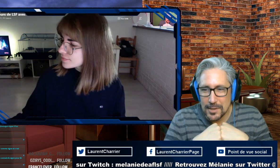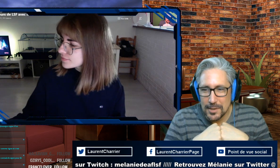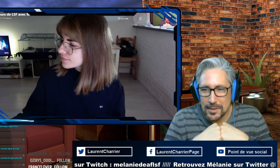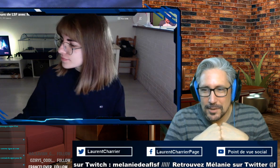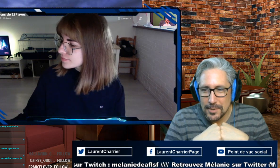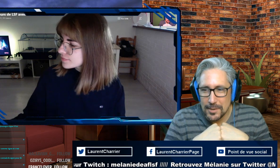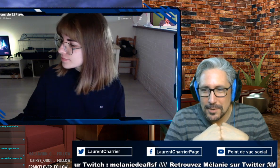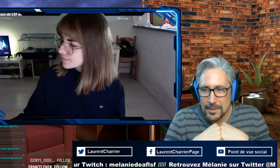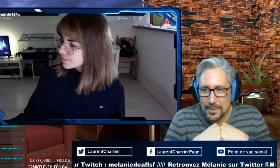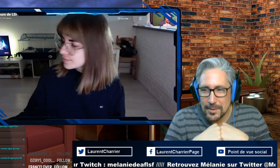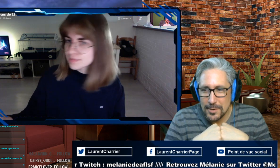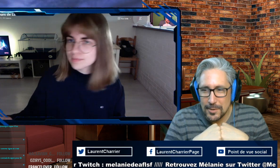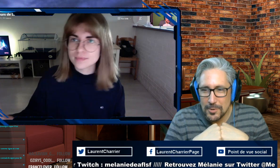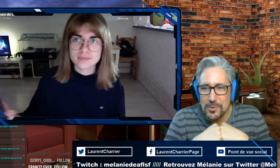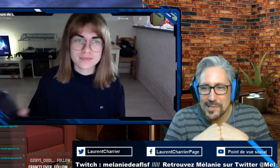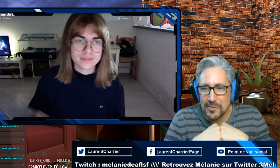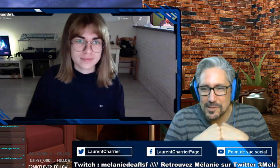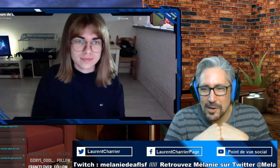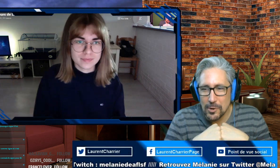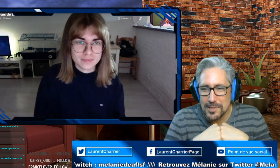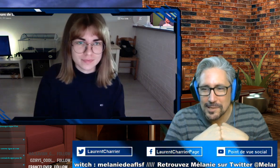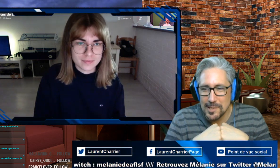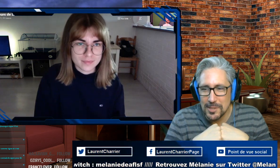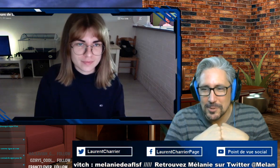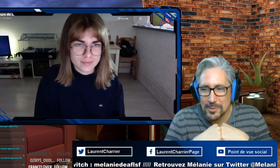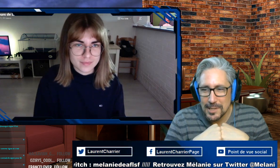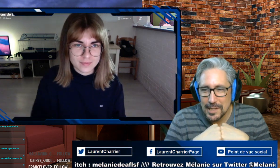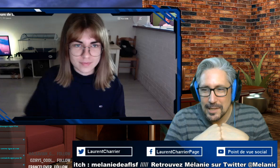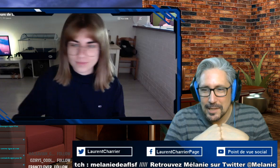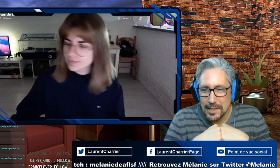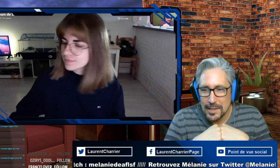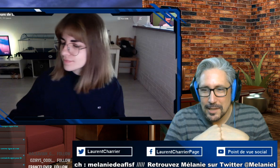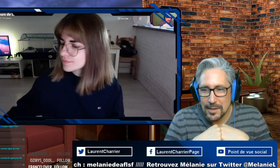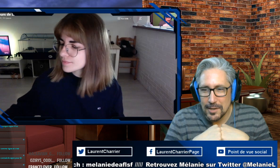Donc, le lit, c'est facile à retenir, c'est mignon.